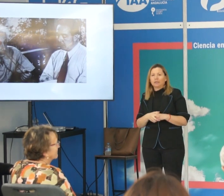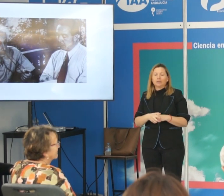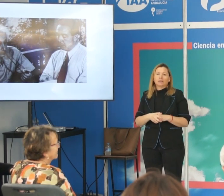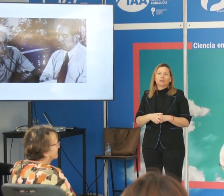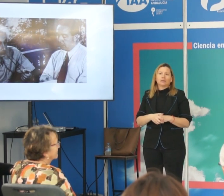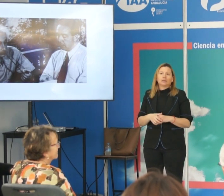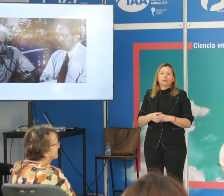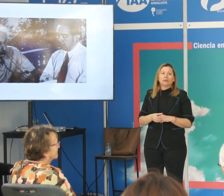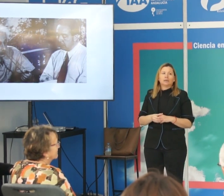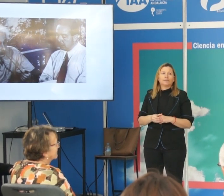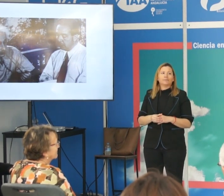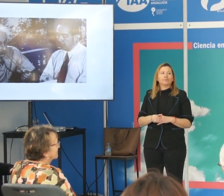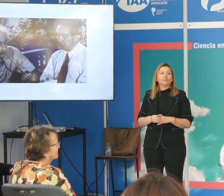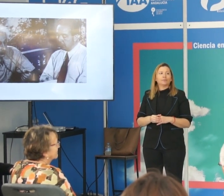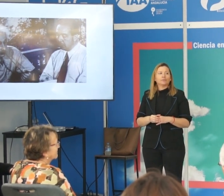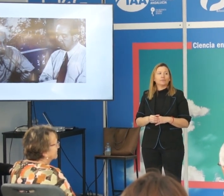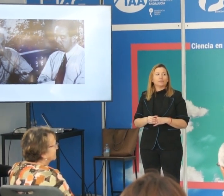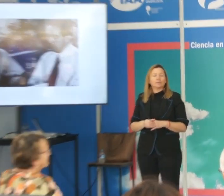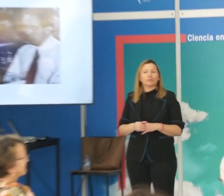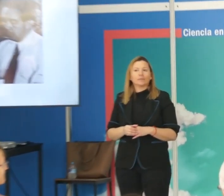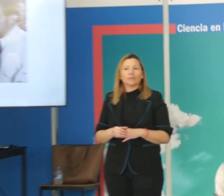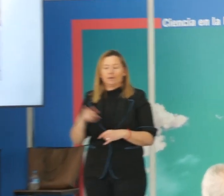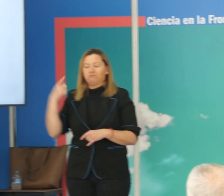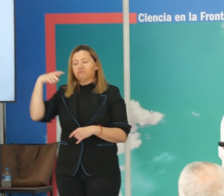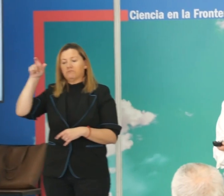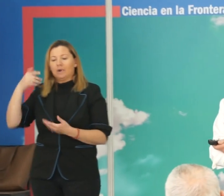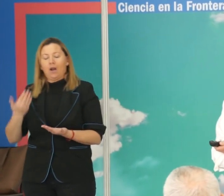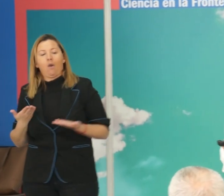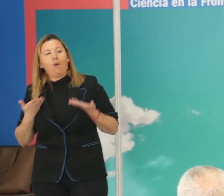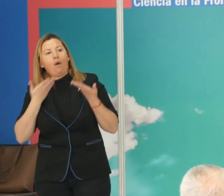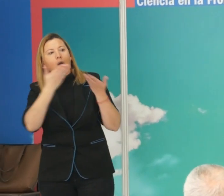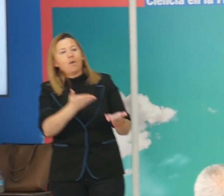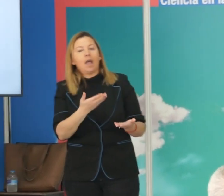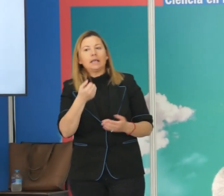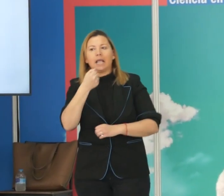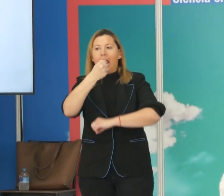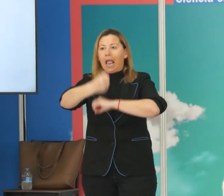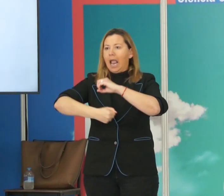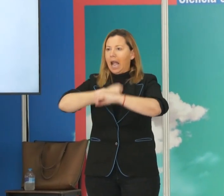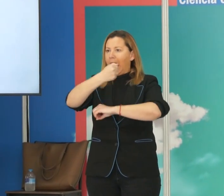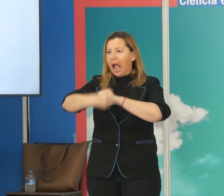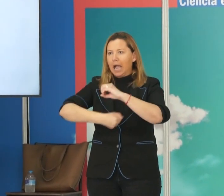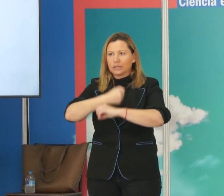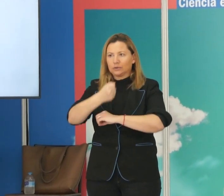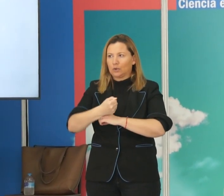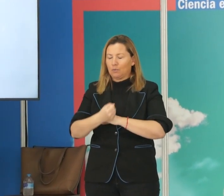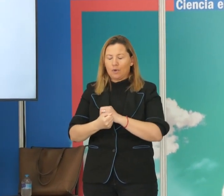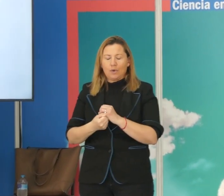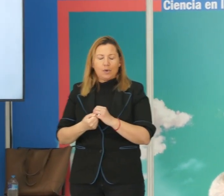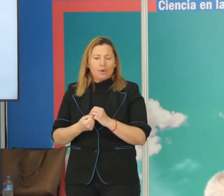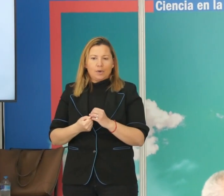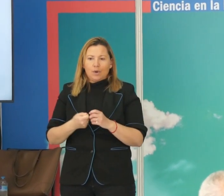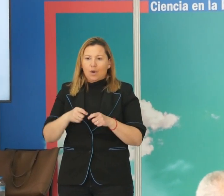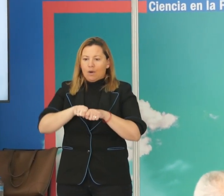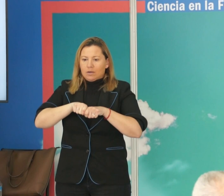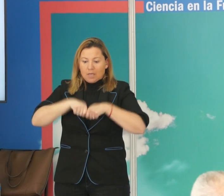Lise Meitner, se dan cuenta de que el átomo se puede romper, se dan cuenta de que se libera un montón